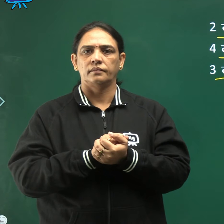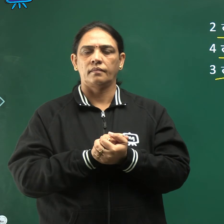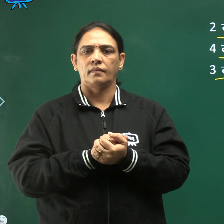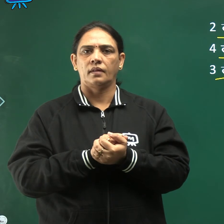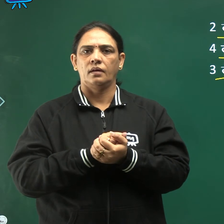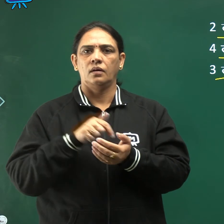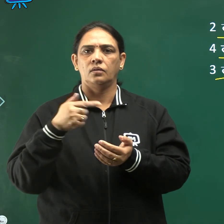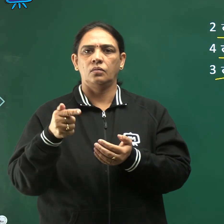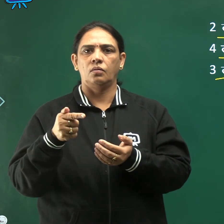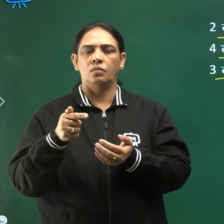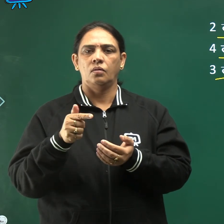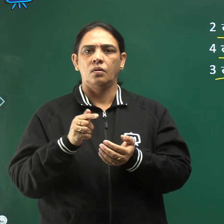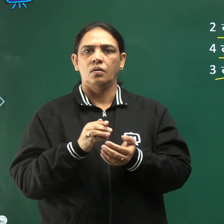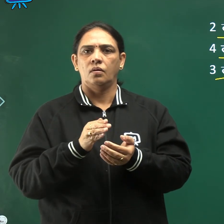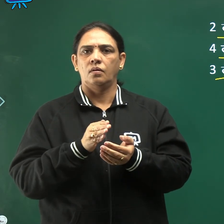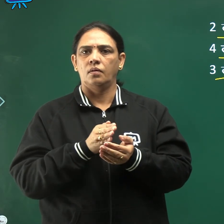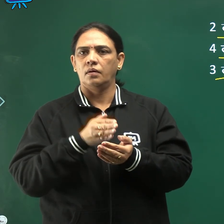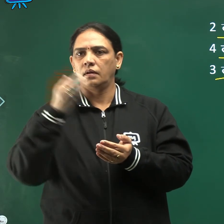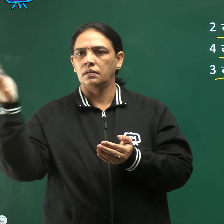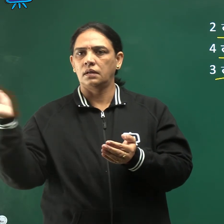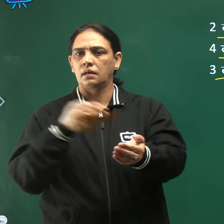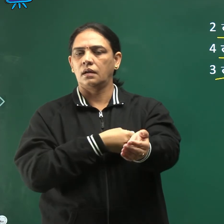तो भागफल में